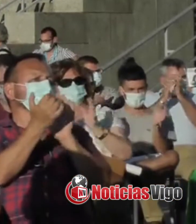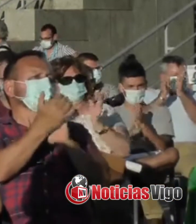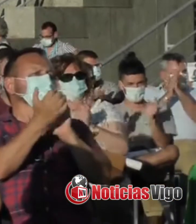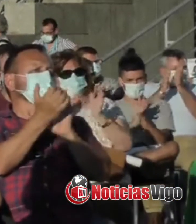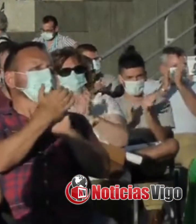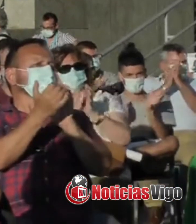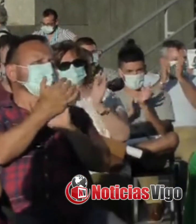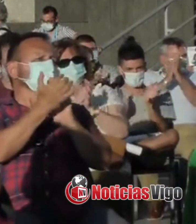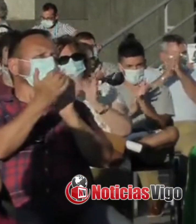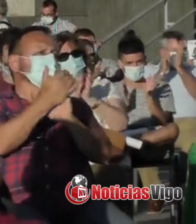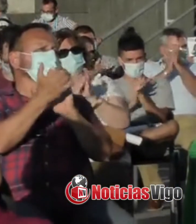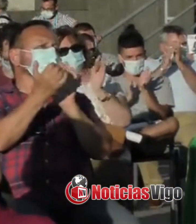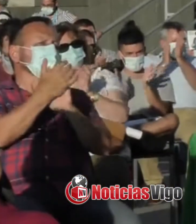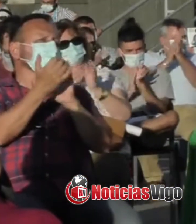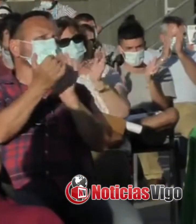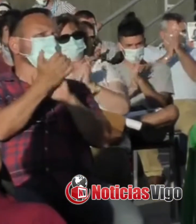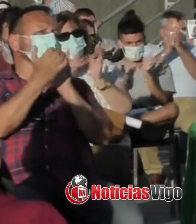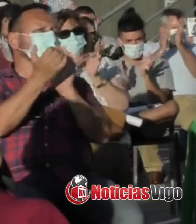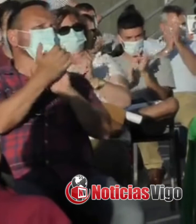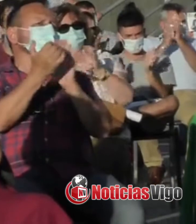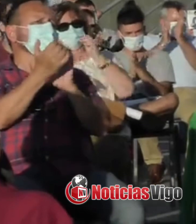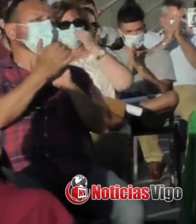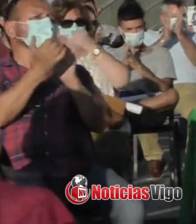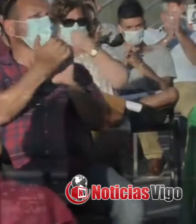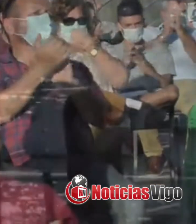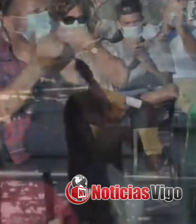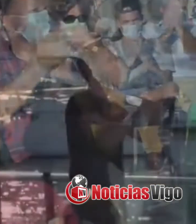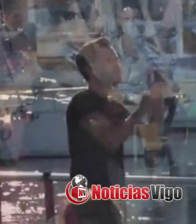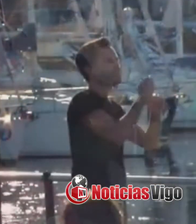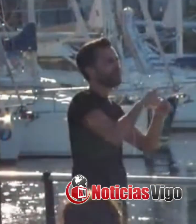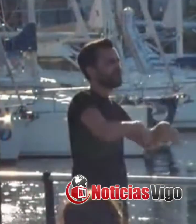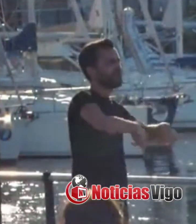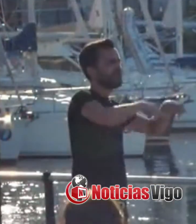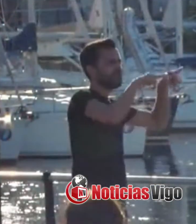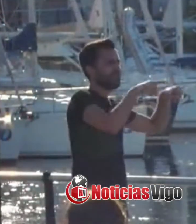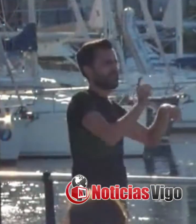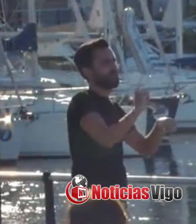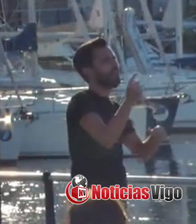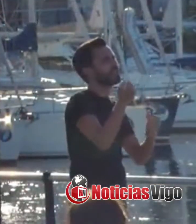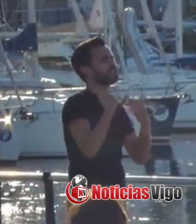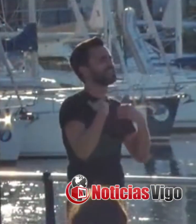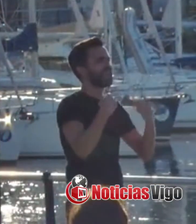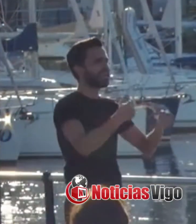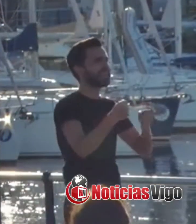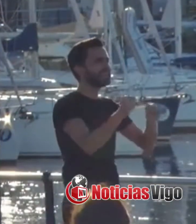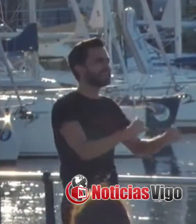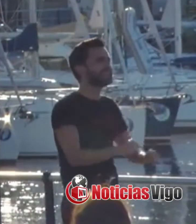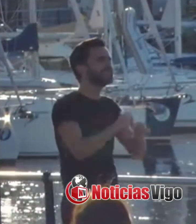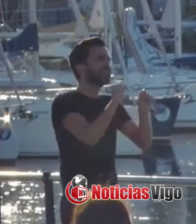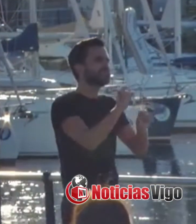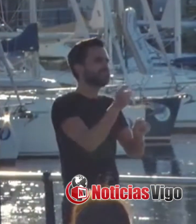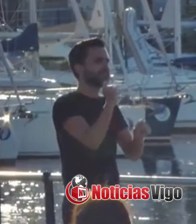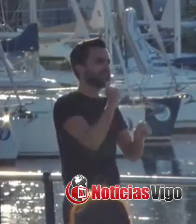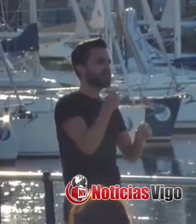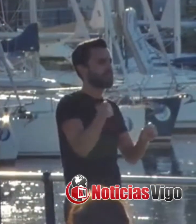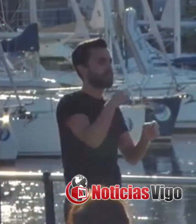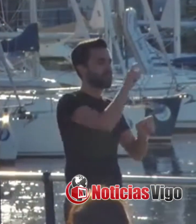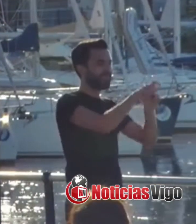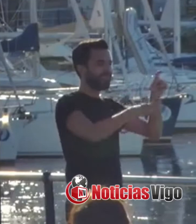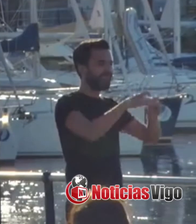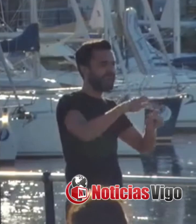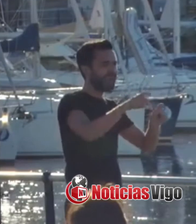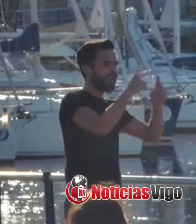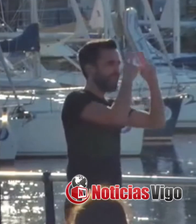mirade, a sanidade non se defende construindo edificios. A sanidade deféndese contratando a